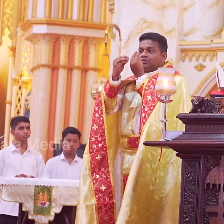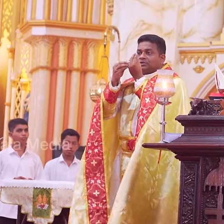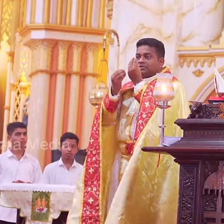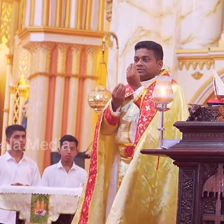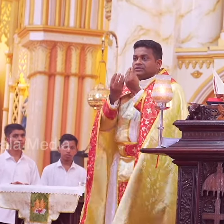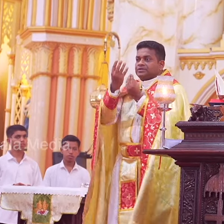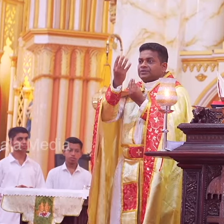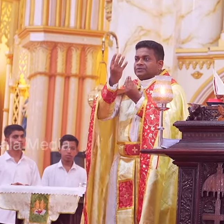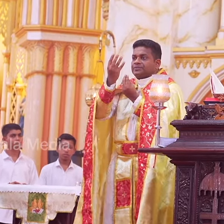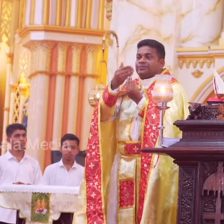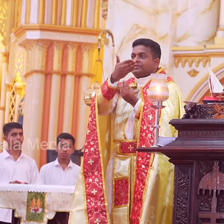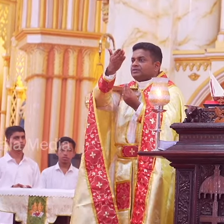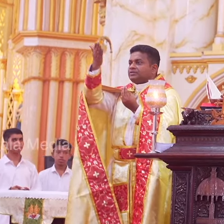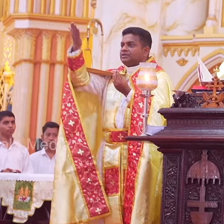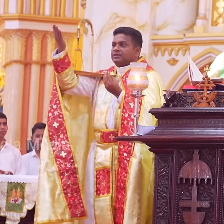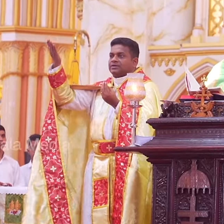മുന്തിരിച്ചെടിയും നിങ്ങൾ